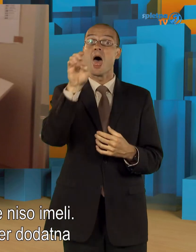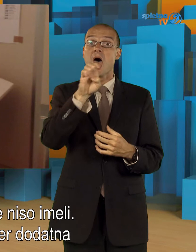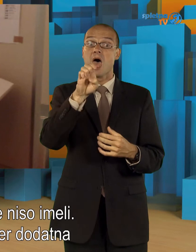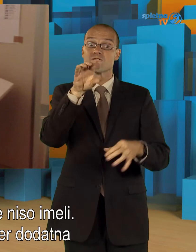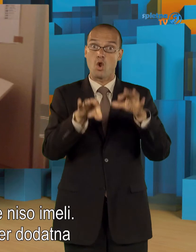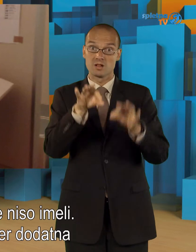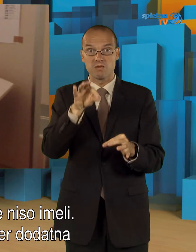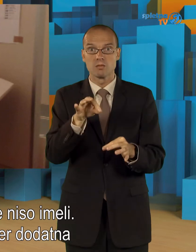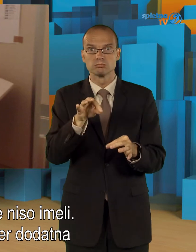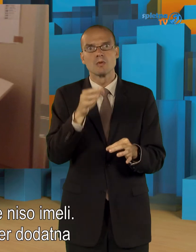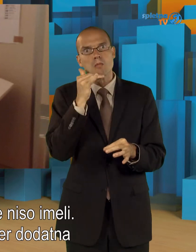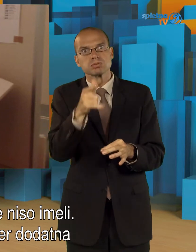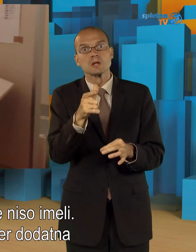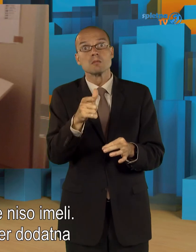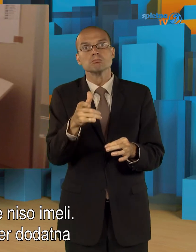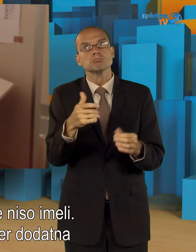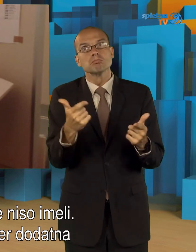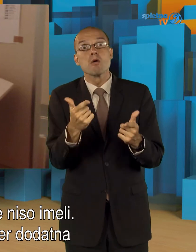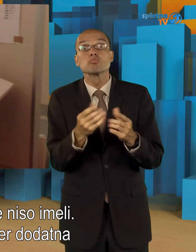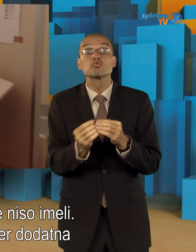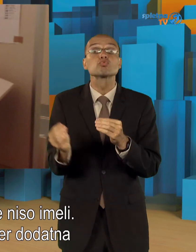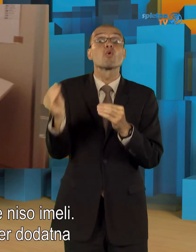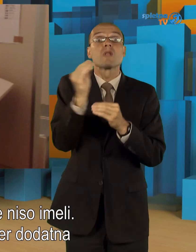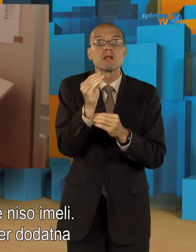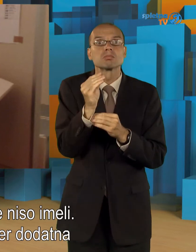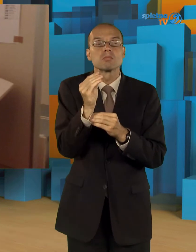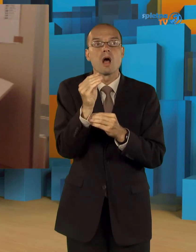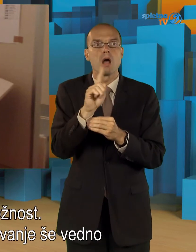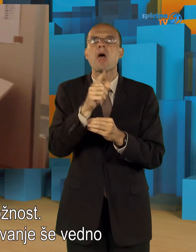E-volitve bi bile sicer dodatna in ne edina možnost.